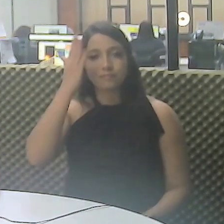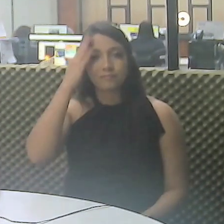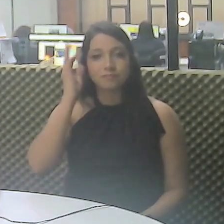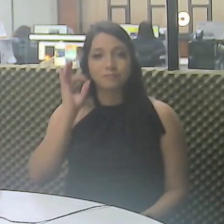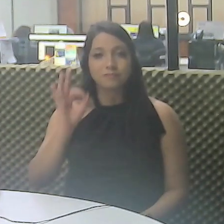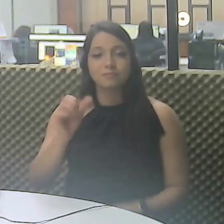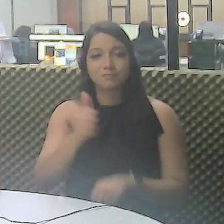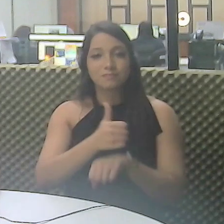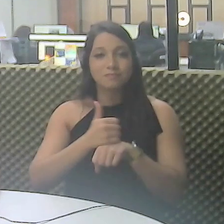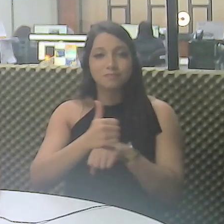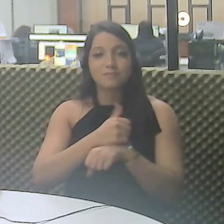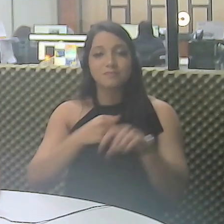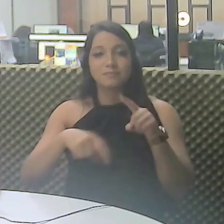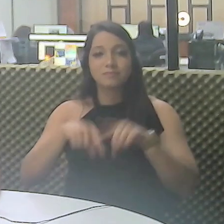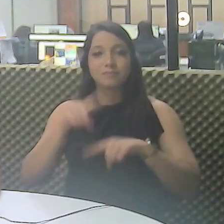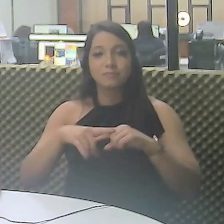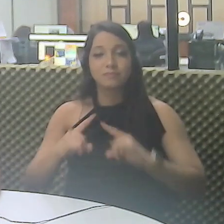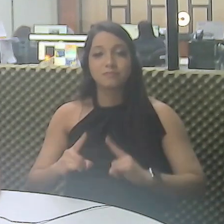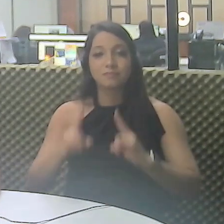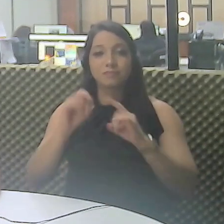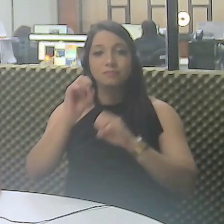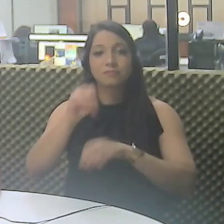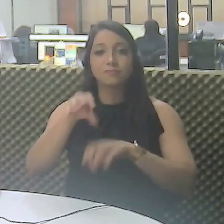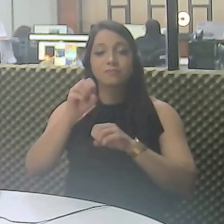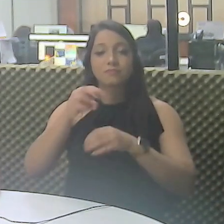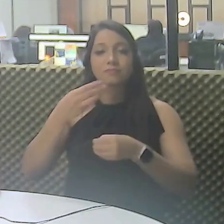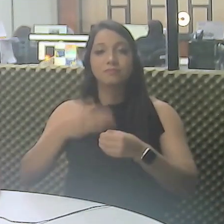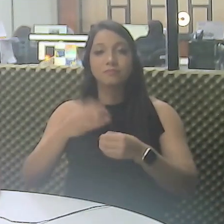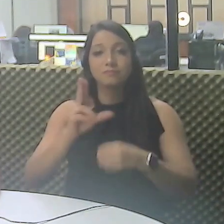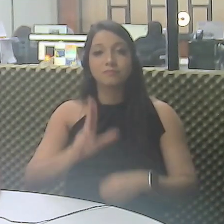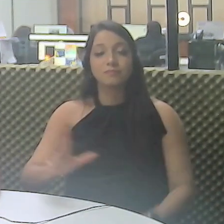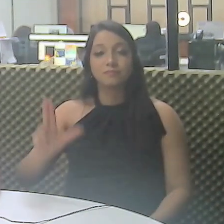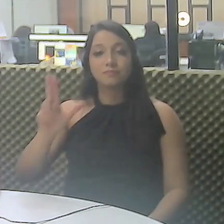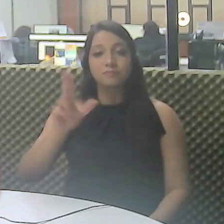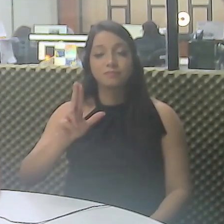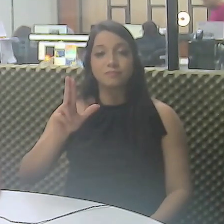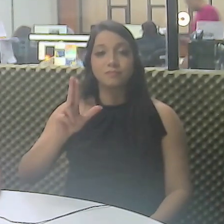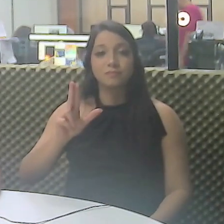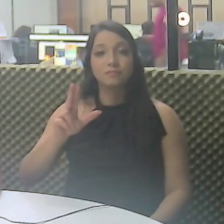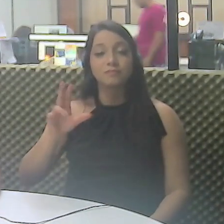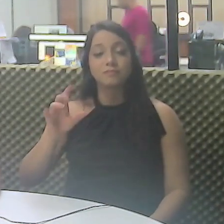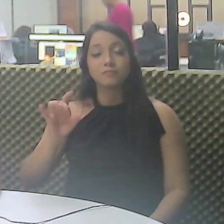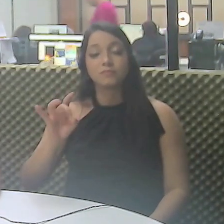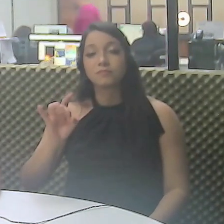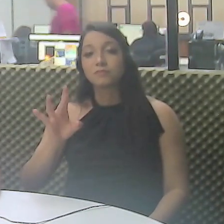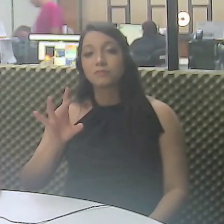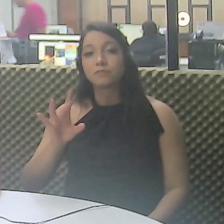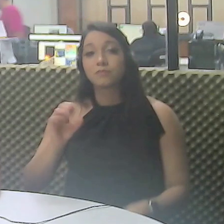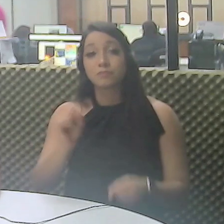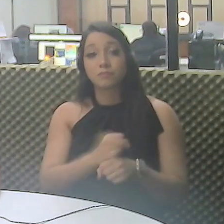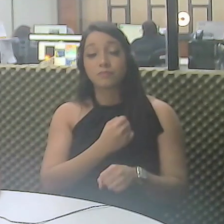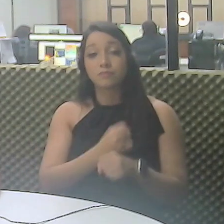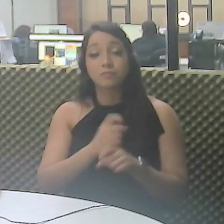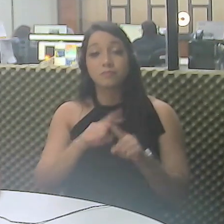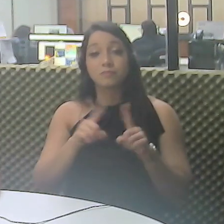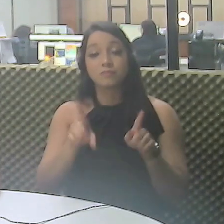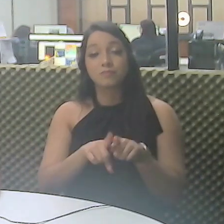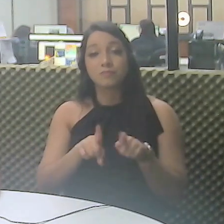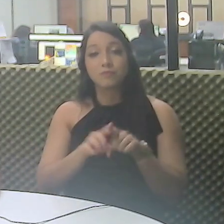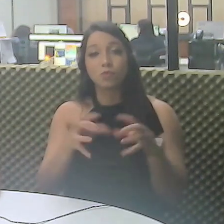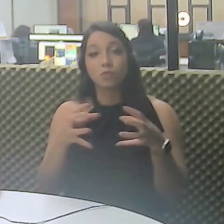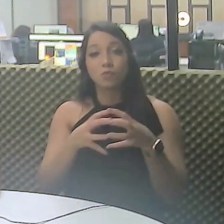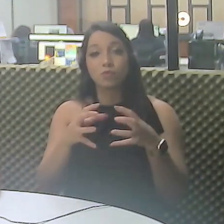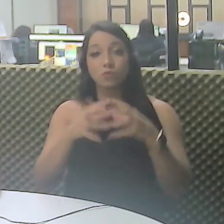ser um dos melhores equipamentos da educação municipal de Uberlândia. Não só pela sua construção, mas pela